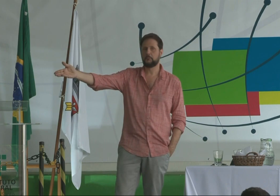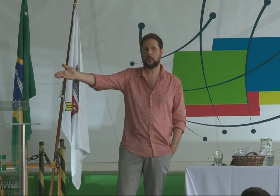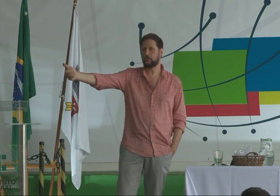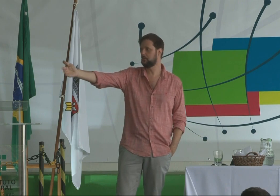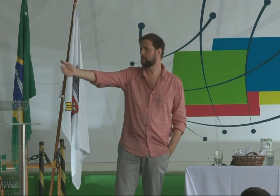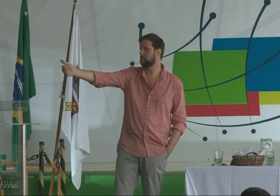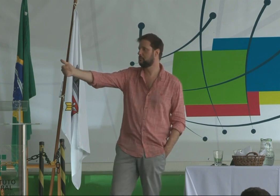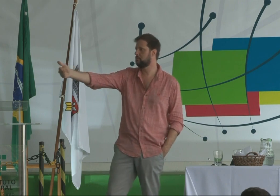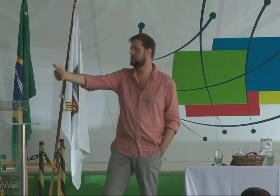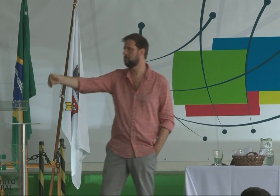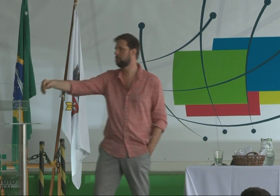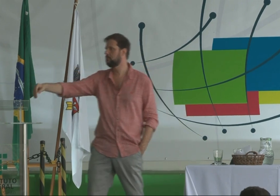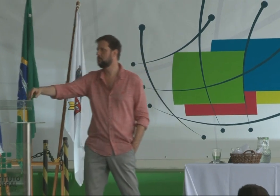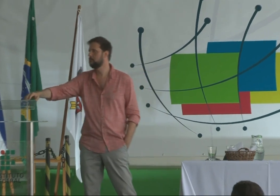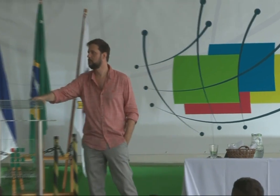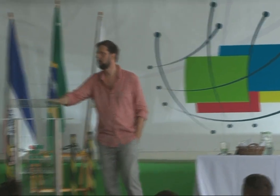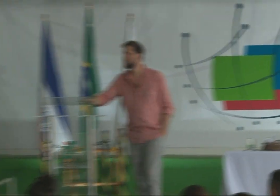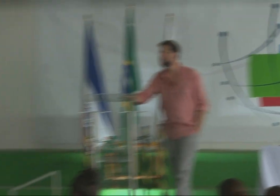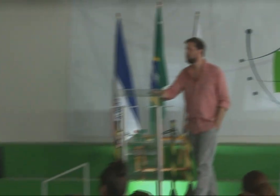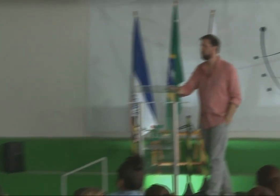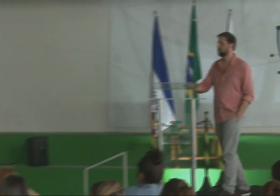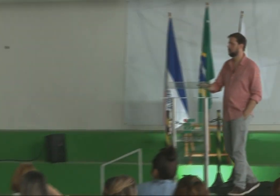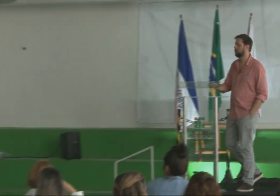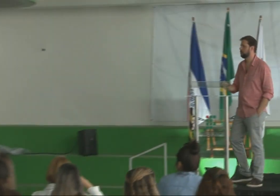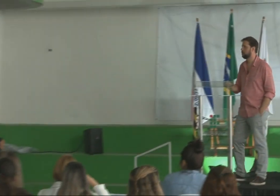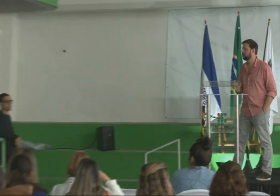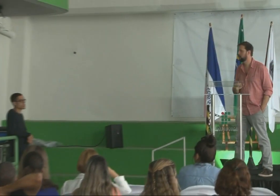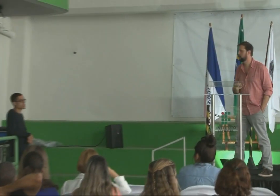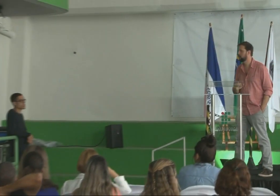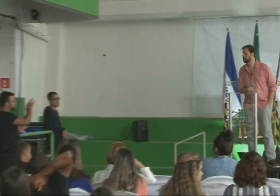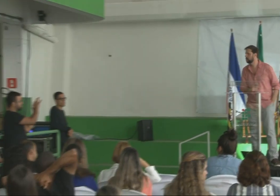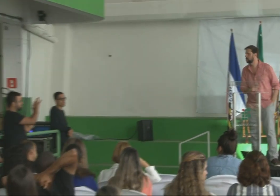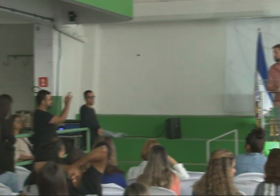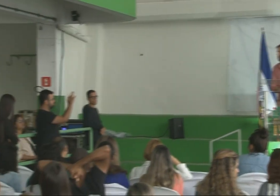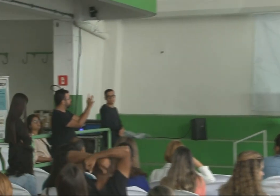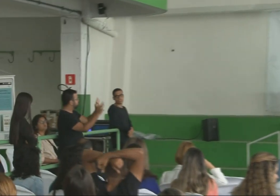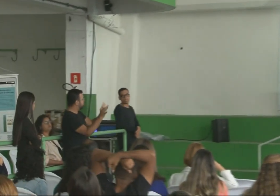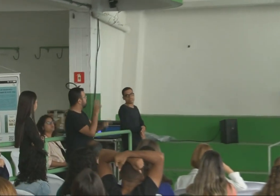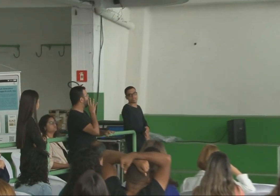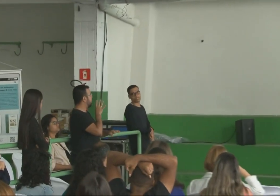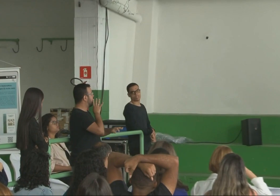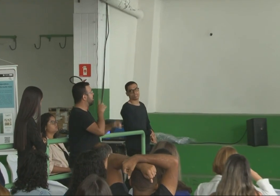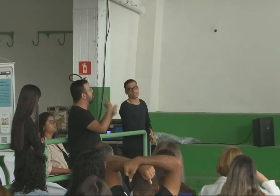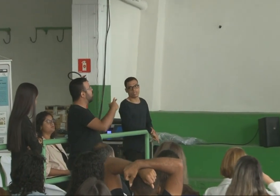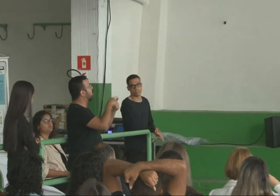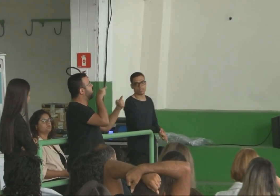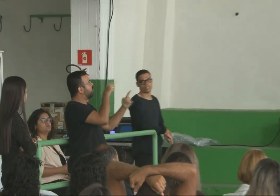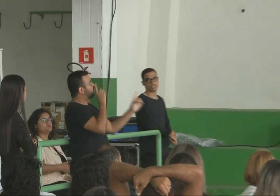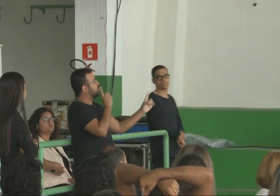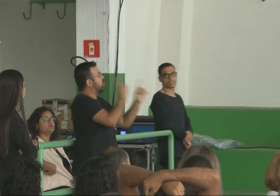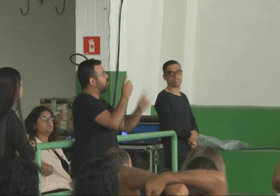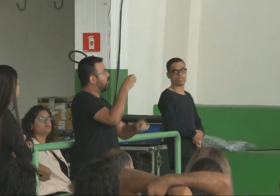Vou fazer uma pergunta aí também. É muito interessante, né? A sua palestra foi muito legal porque